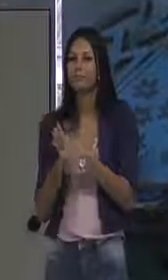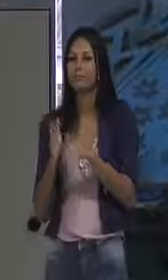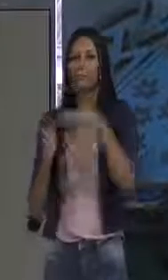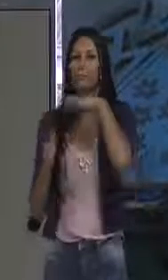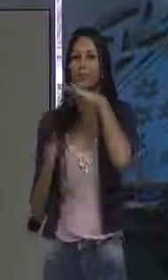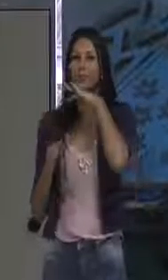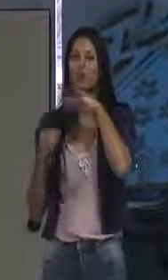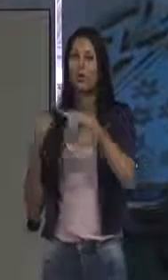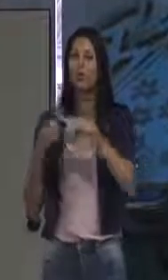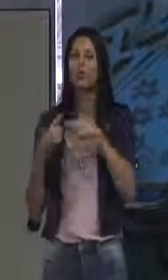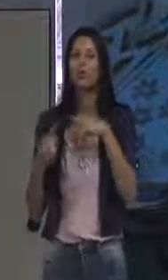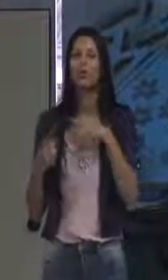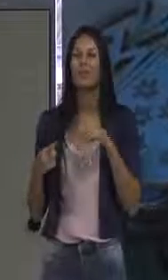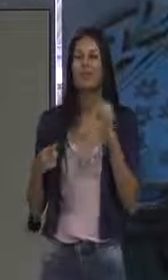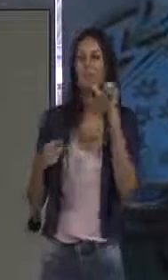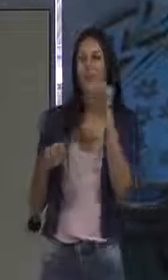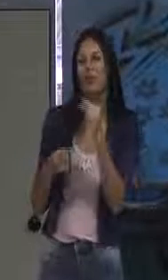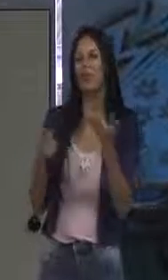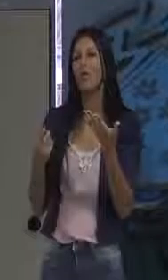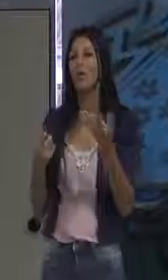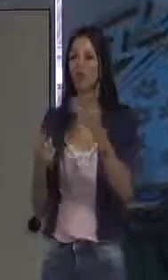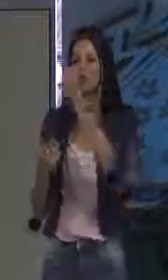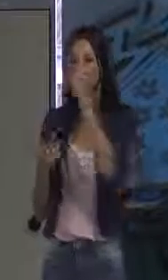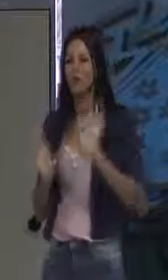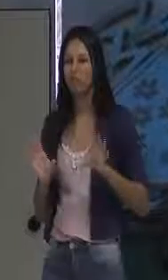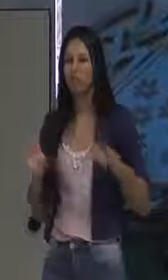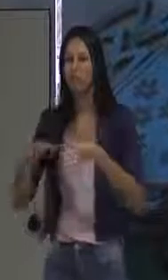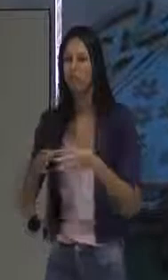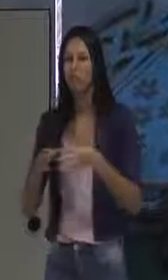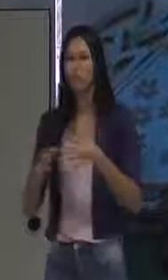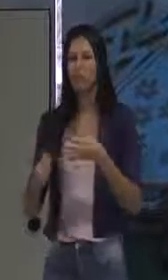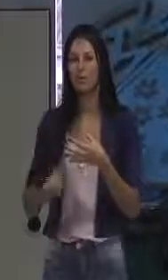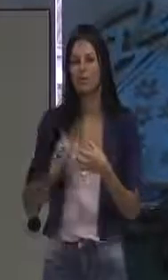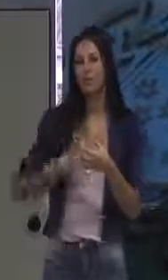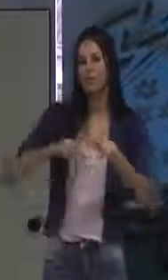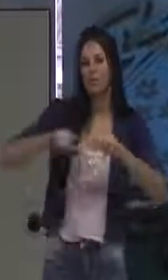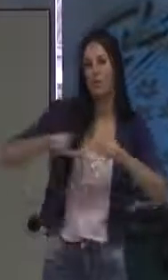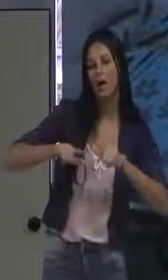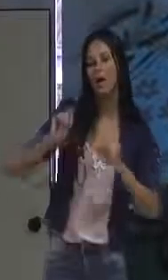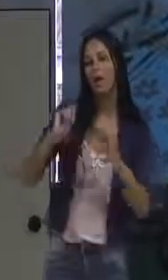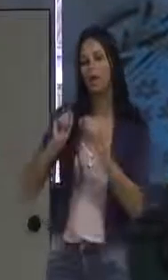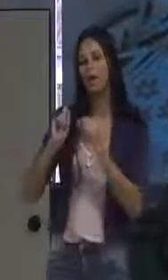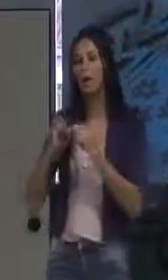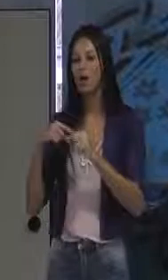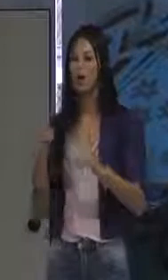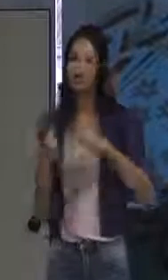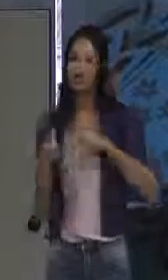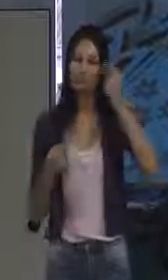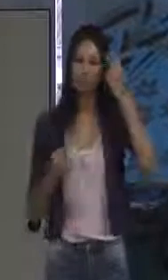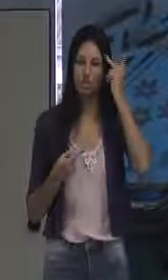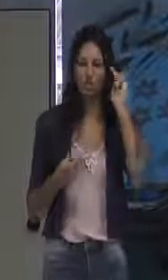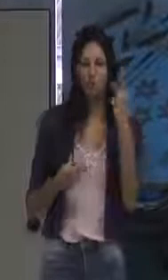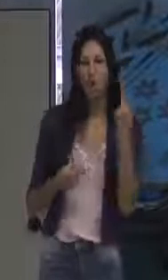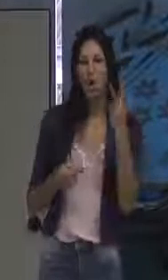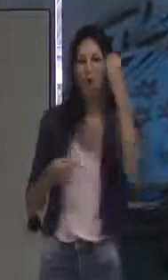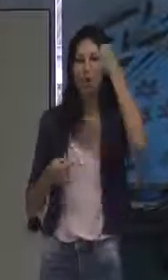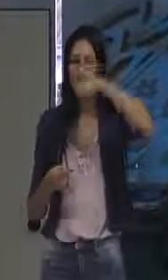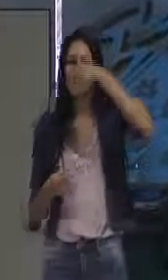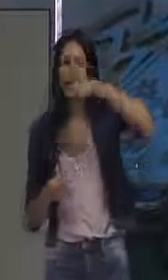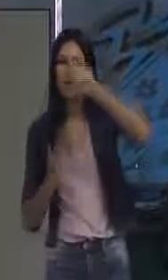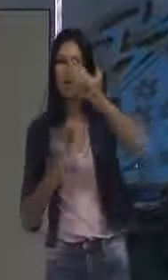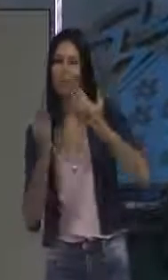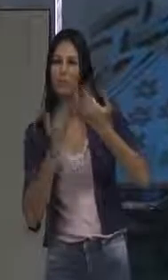instituições que vivem, que fazem seu trabalho, não é? Nós temos uma história relativamente fraca em